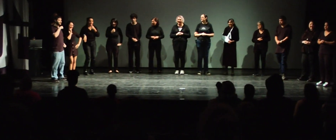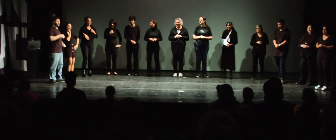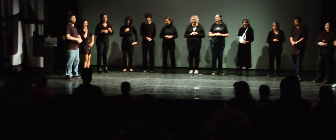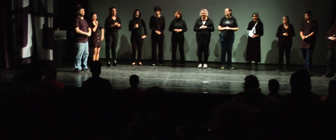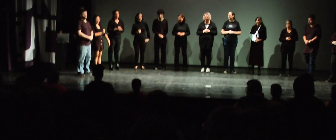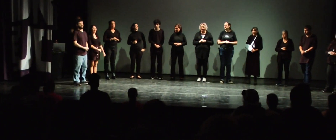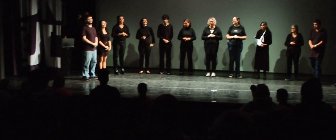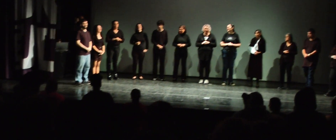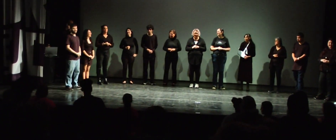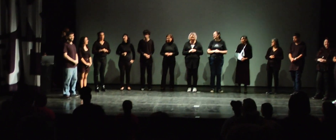senhorita.